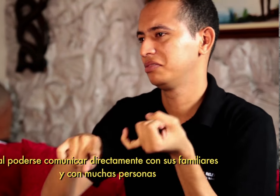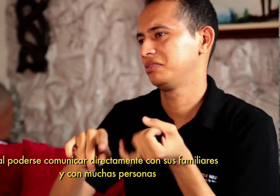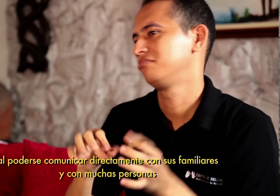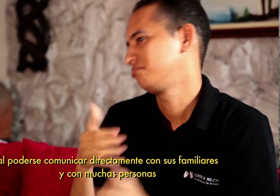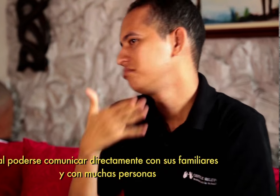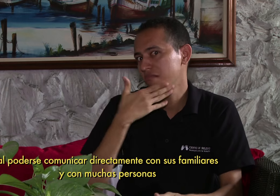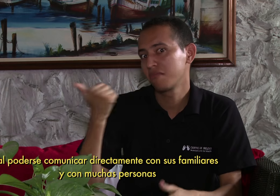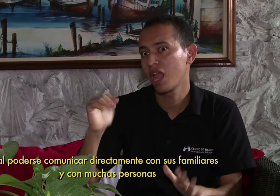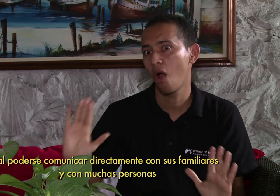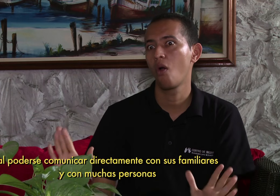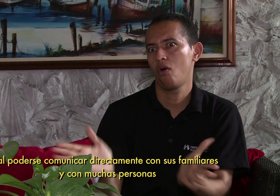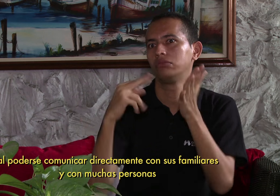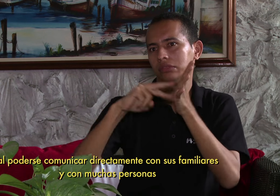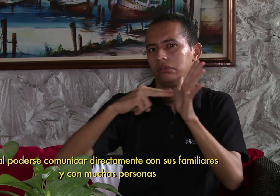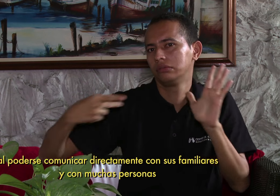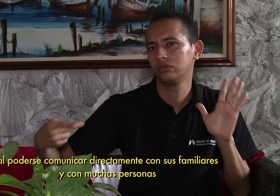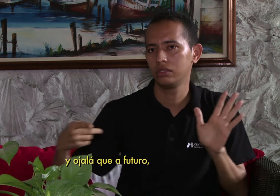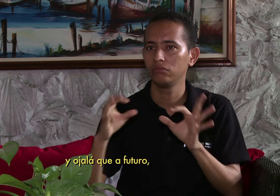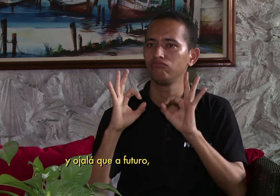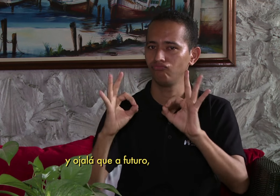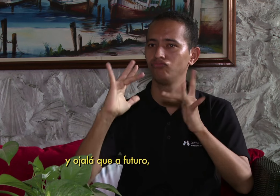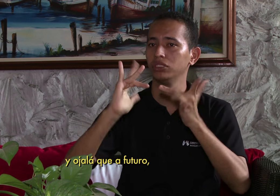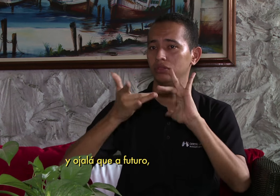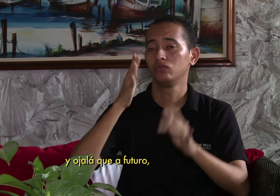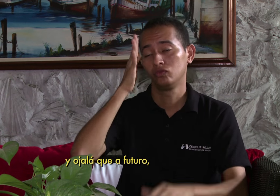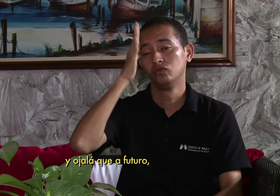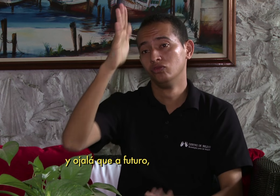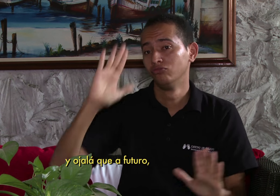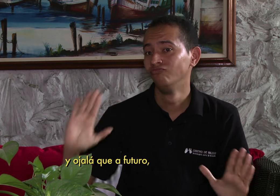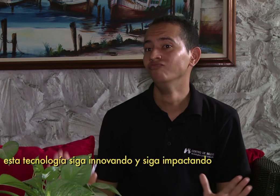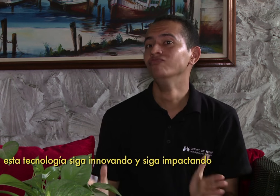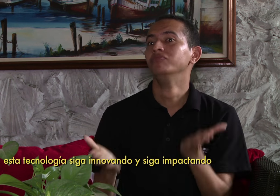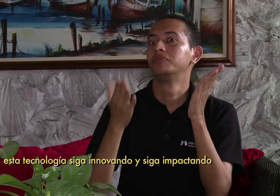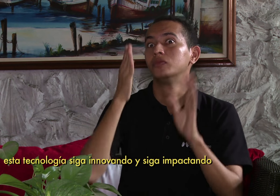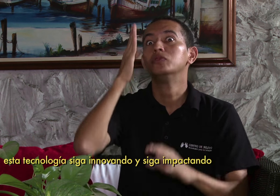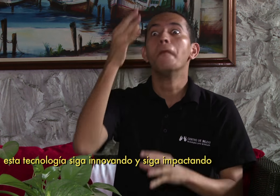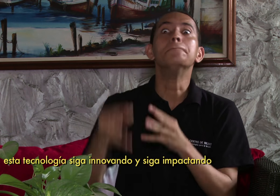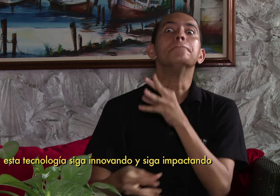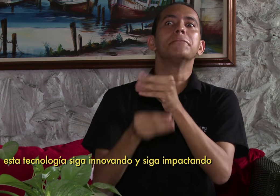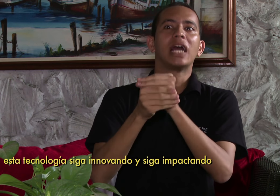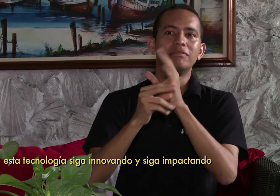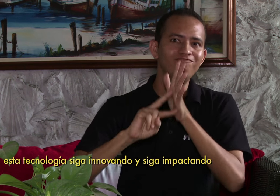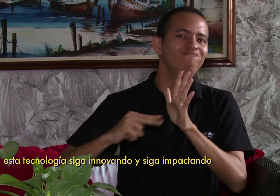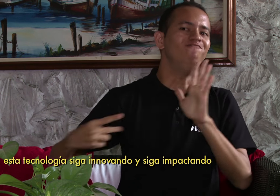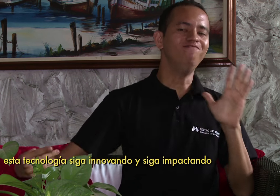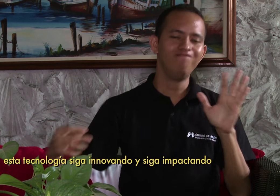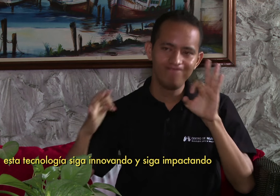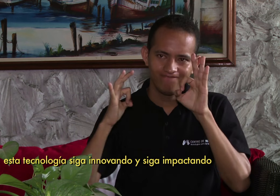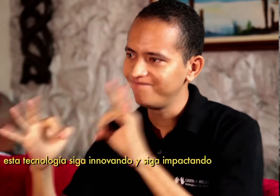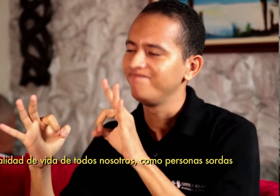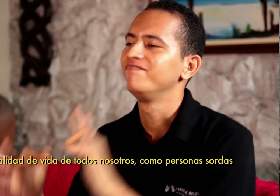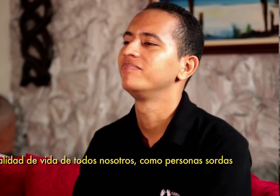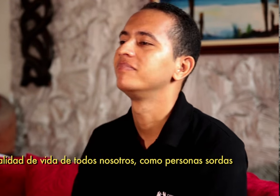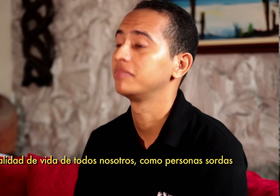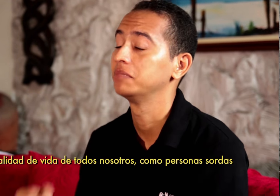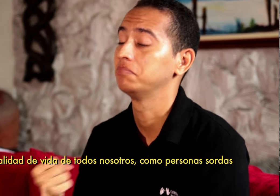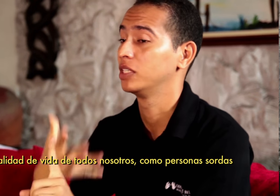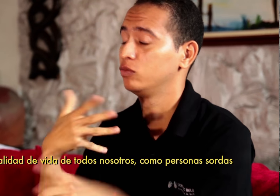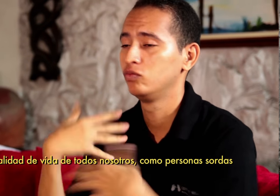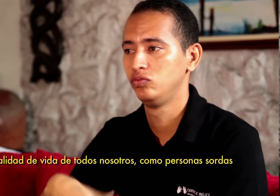con sus familiares y con muchas personas. Y ojalá que a futuro esta tecnología siga innovando y siga impactando en la calidad de vida de todos nosotros